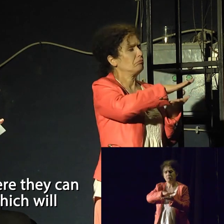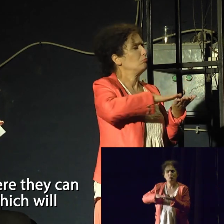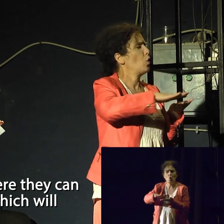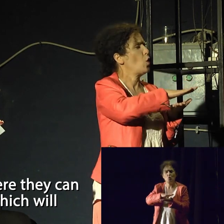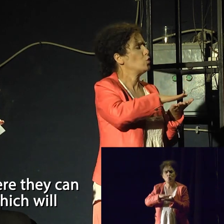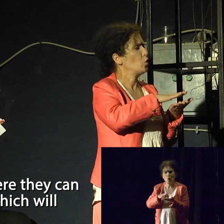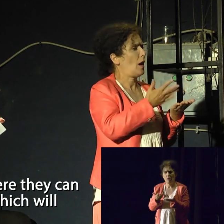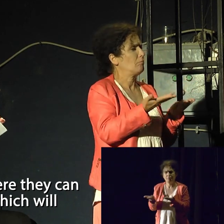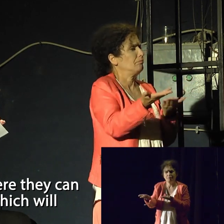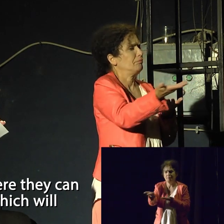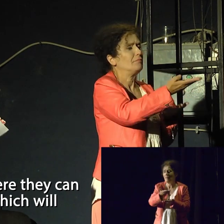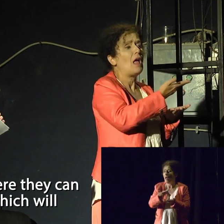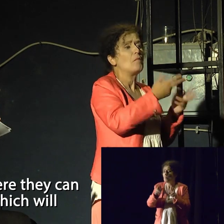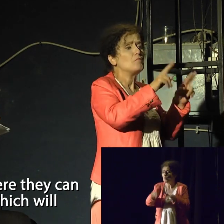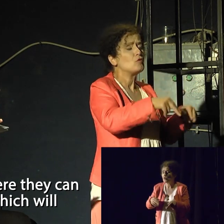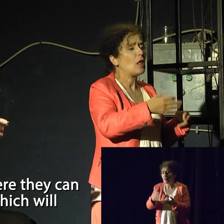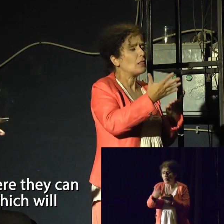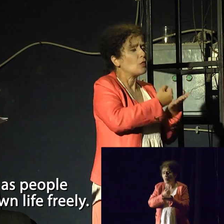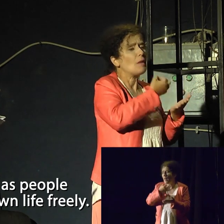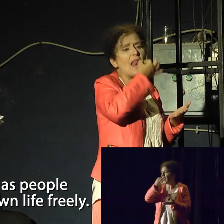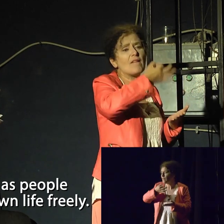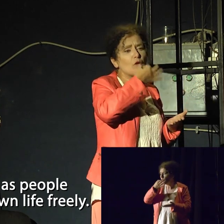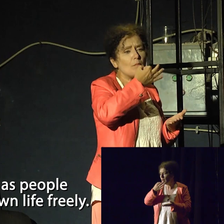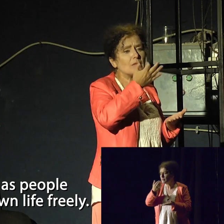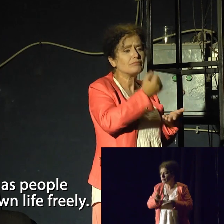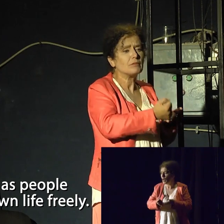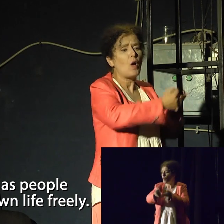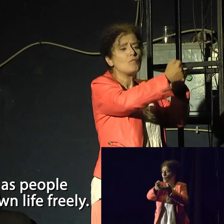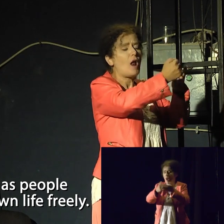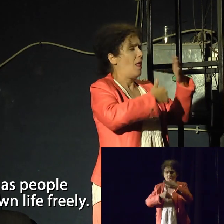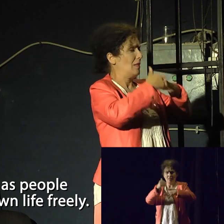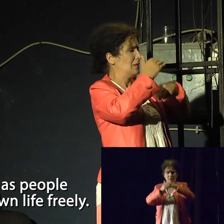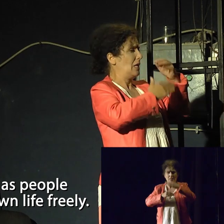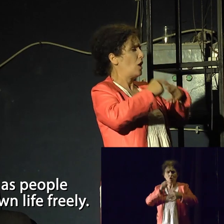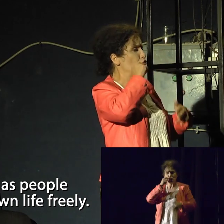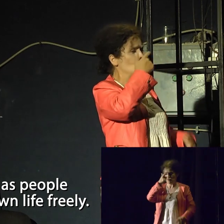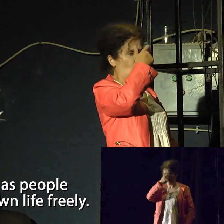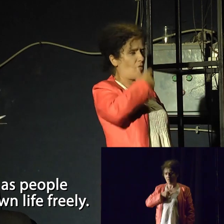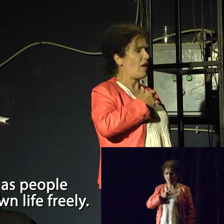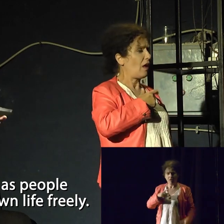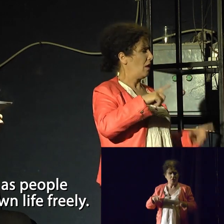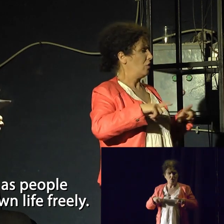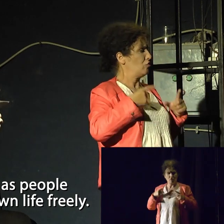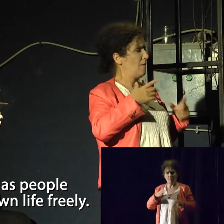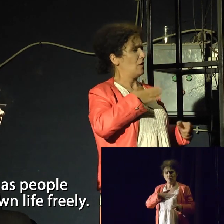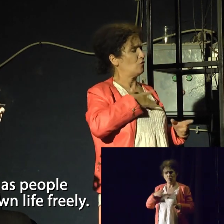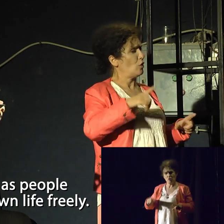кој што ќе можат да добијат информации кои што ќе им помогнат да се изградат како луѓе, ќе им помогнат да можат да го живеат својот